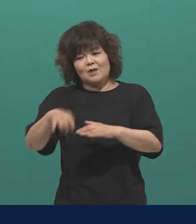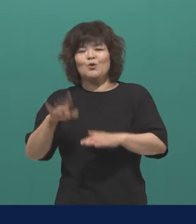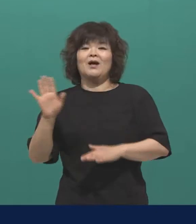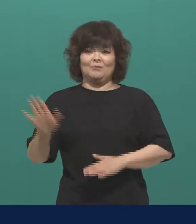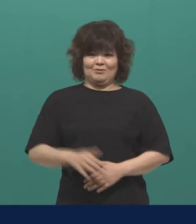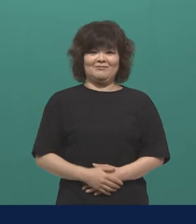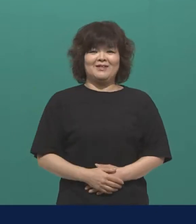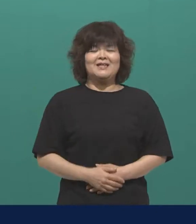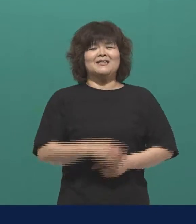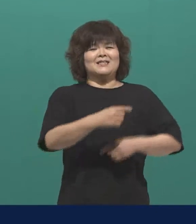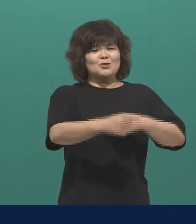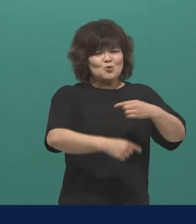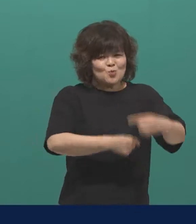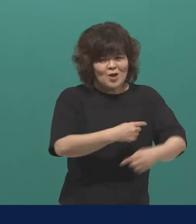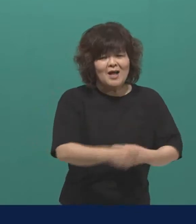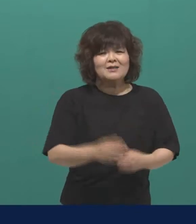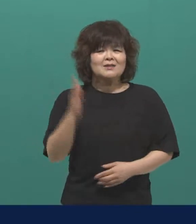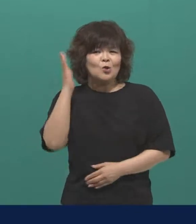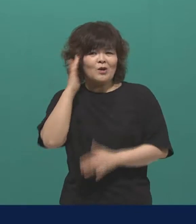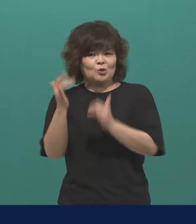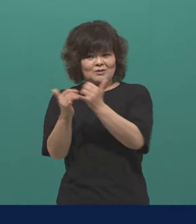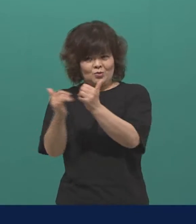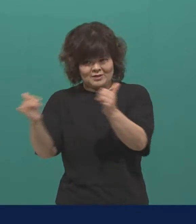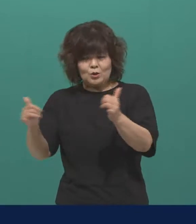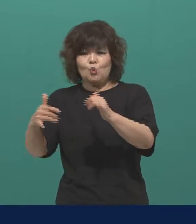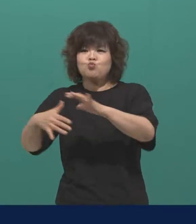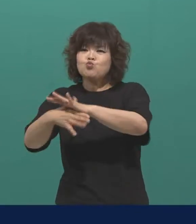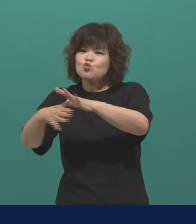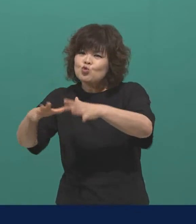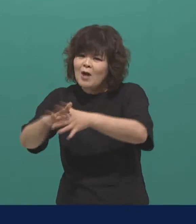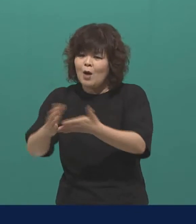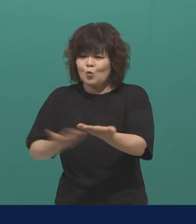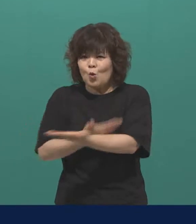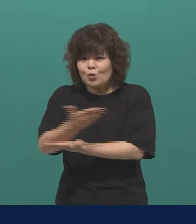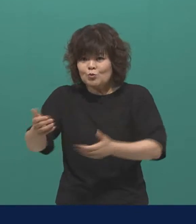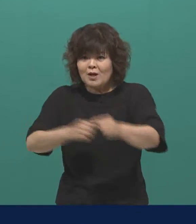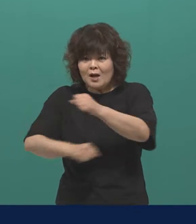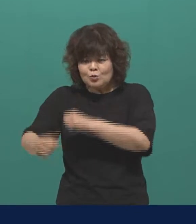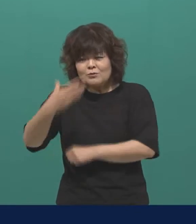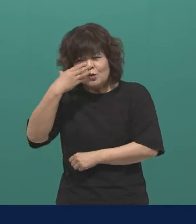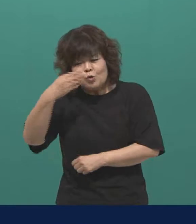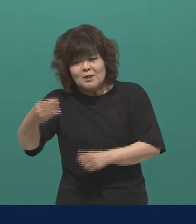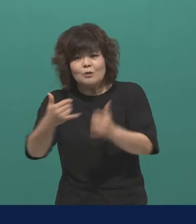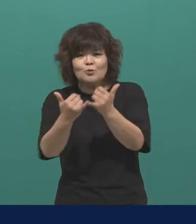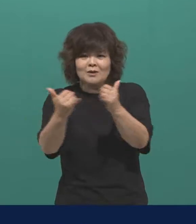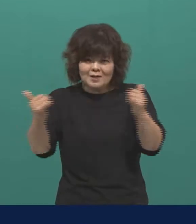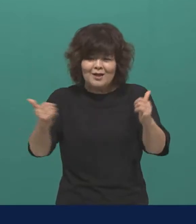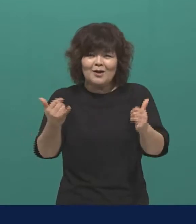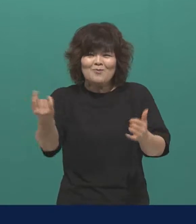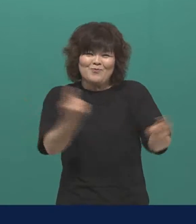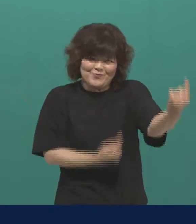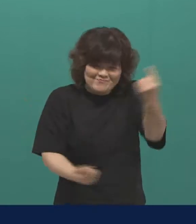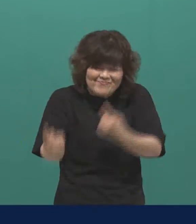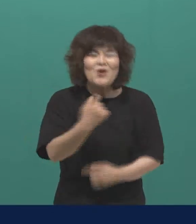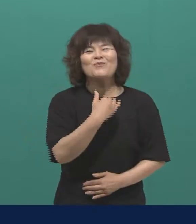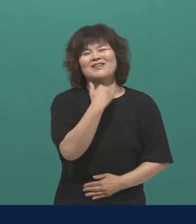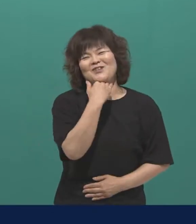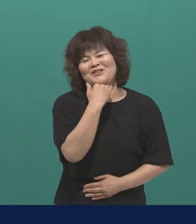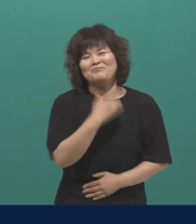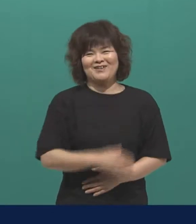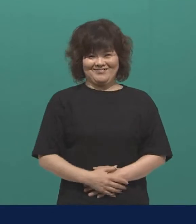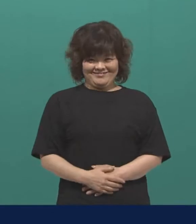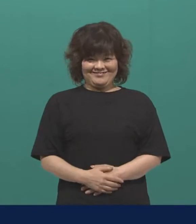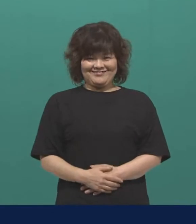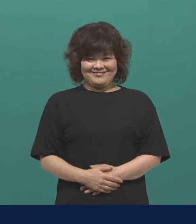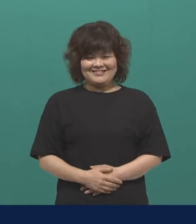画もあります。手話や聞こえない人たちの文化、交流活動に興味がある方々の参加